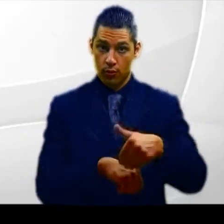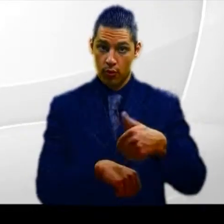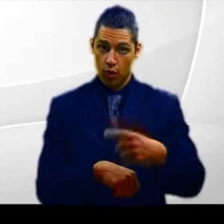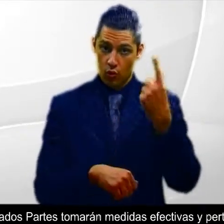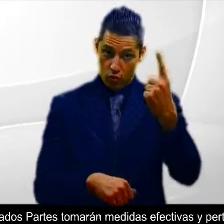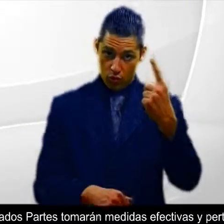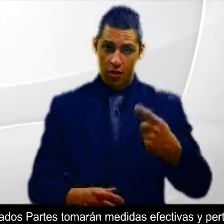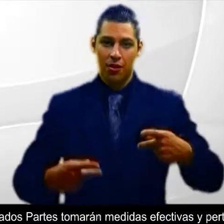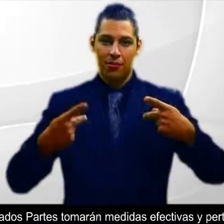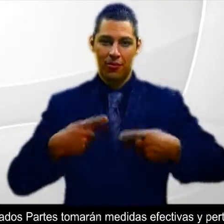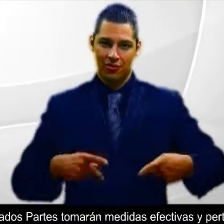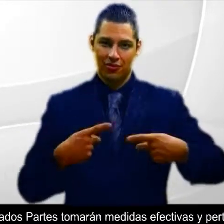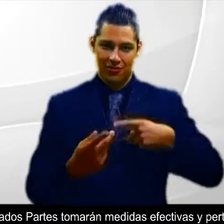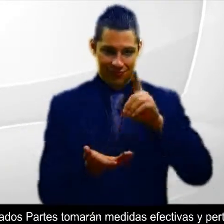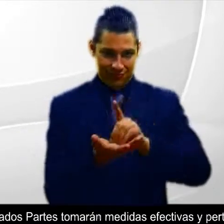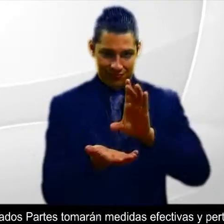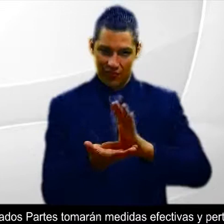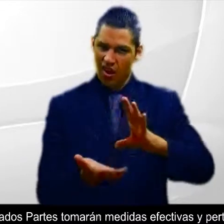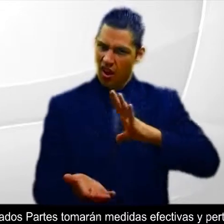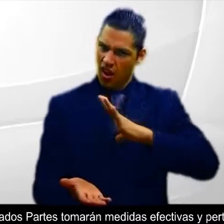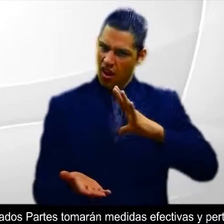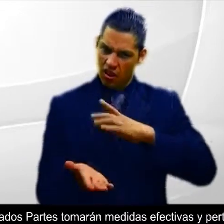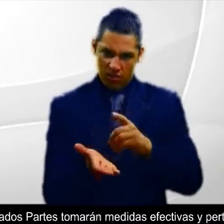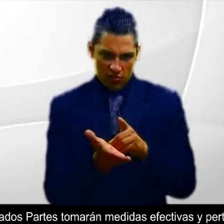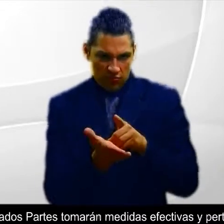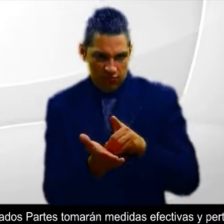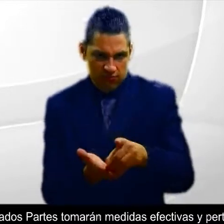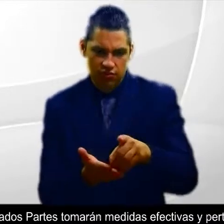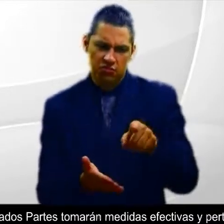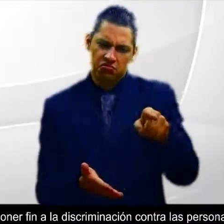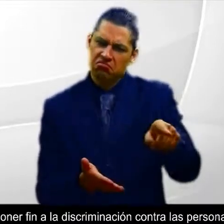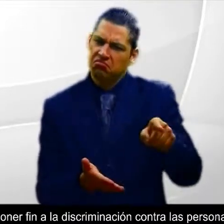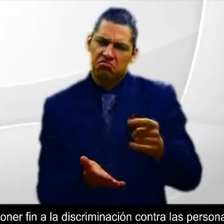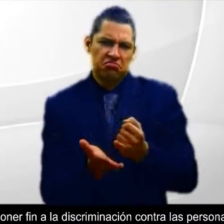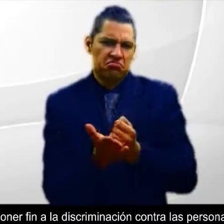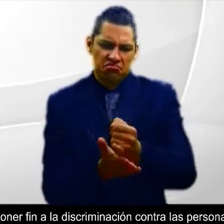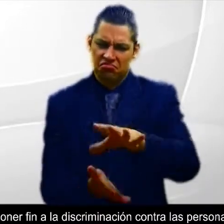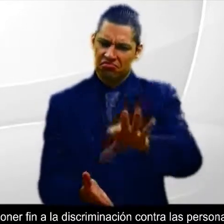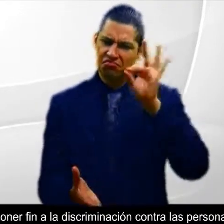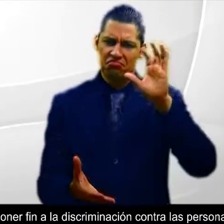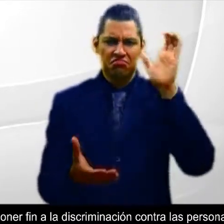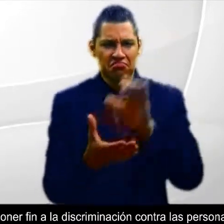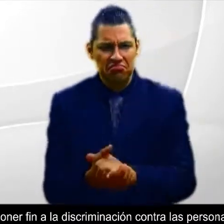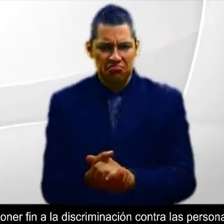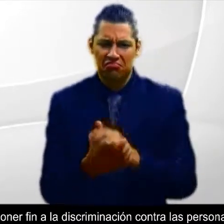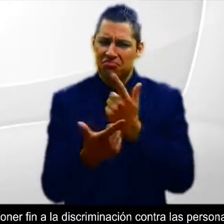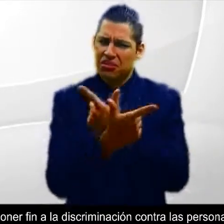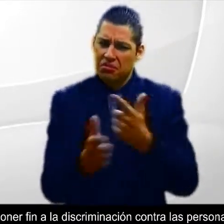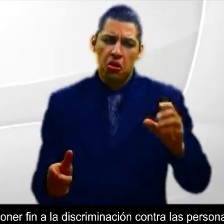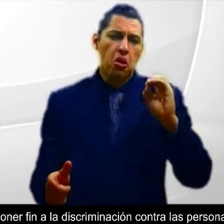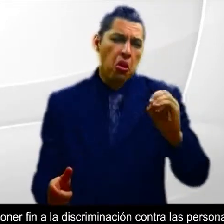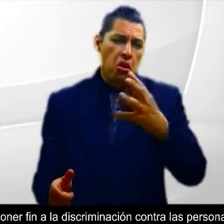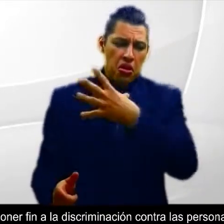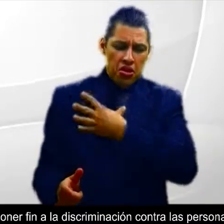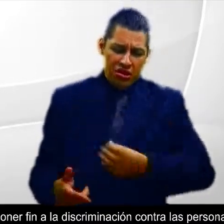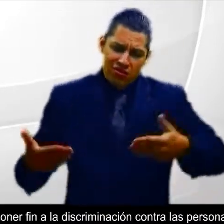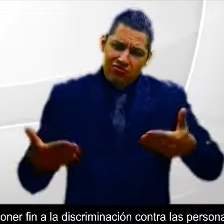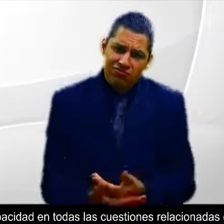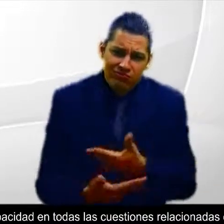1. Los Estados partes tomarán medidas efectivas y pertinentes para poner fin a la discriminación contra las personas